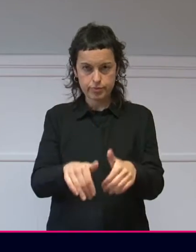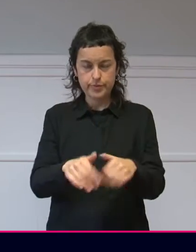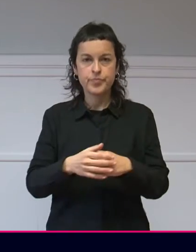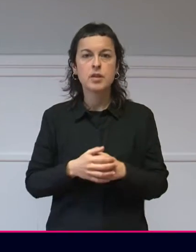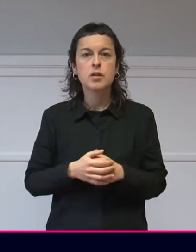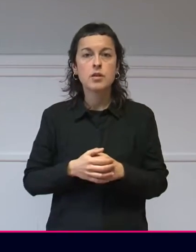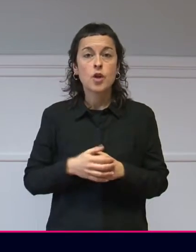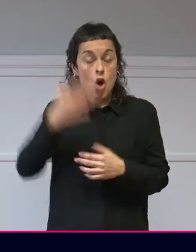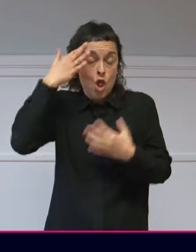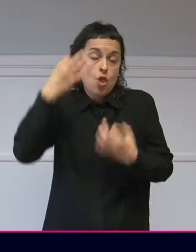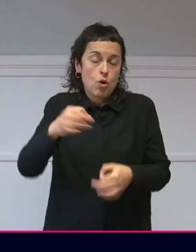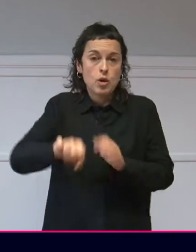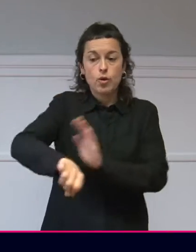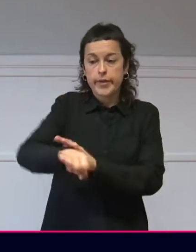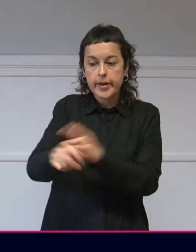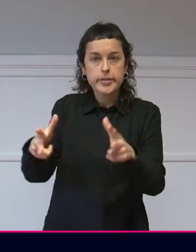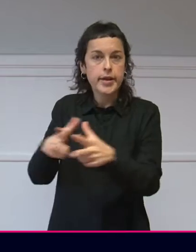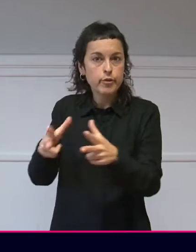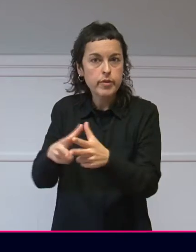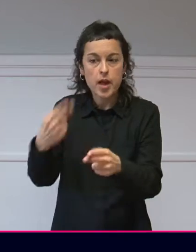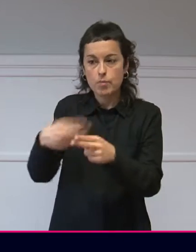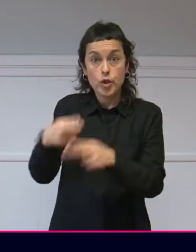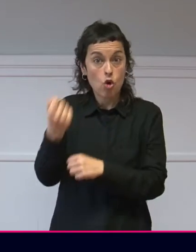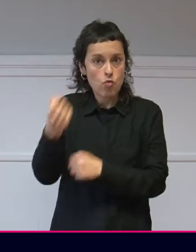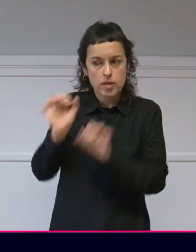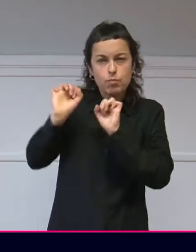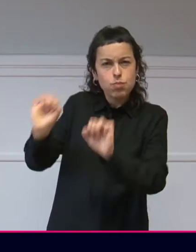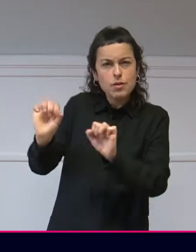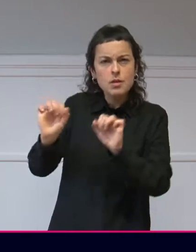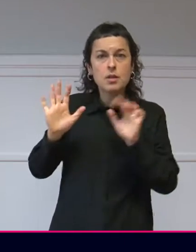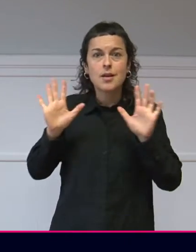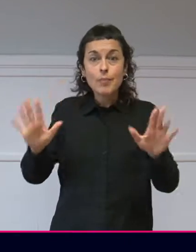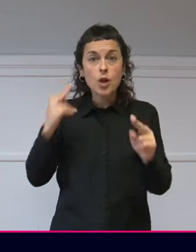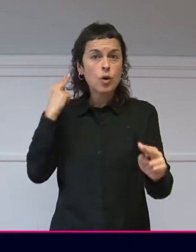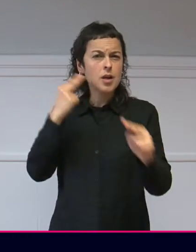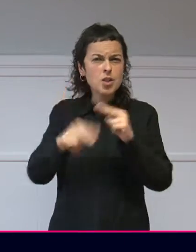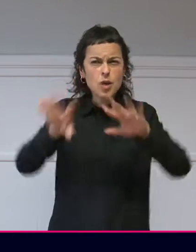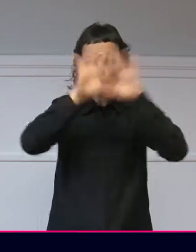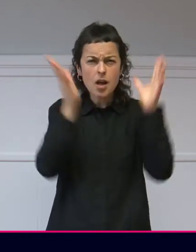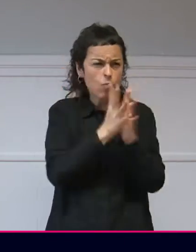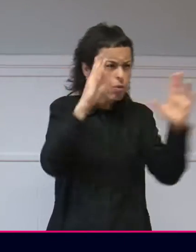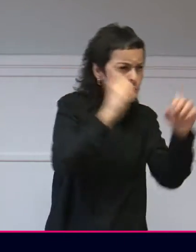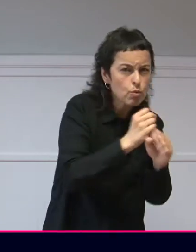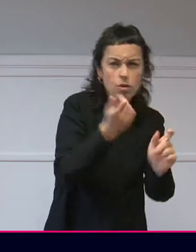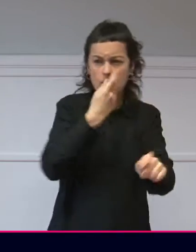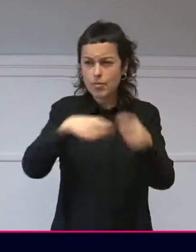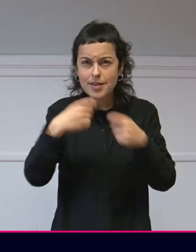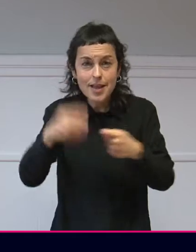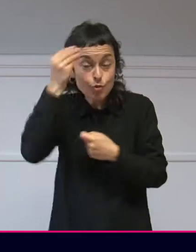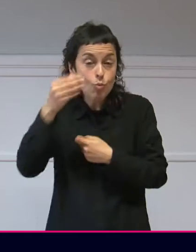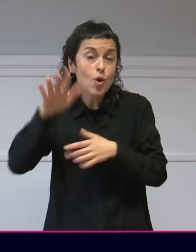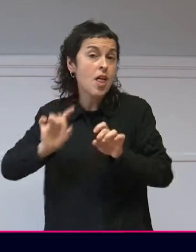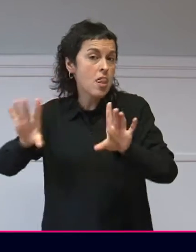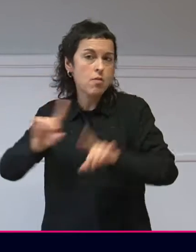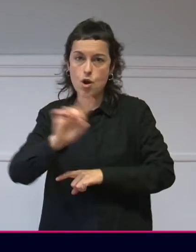gabe. Biek ala biek hondamendi sozialera eta kolapso ekologikora eramango gaituzte. Jakina, fasismo soziala eta politikoa geldiarazi